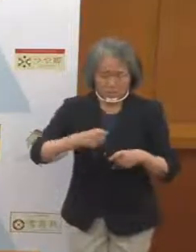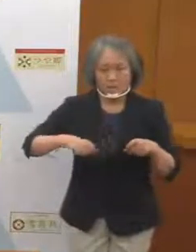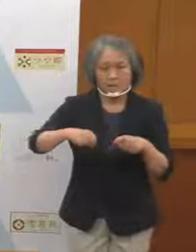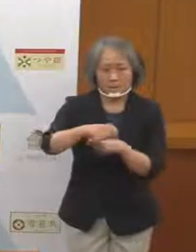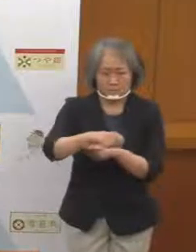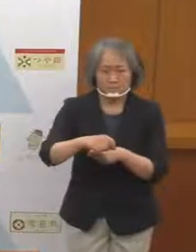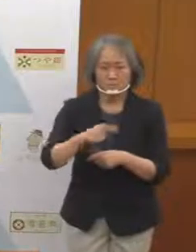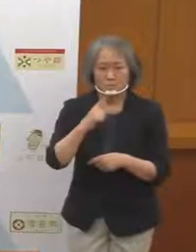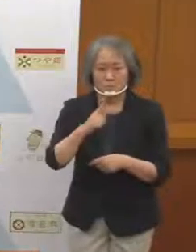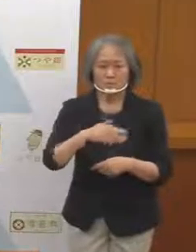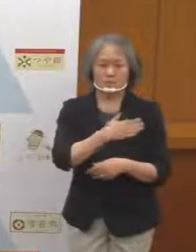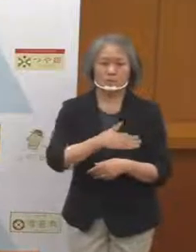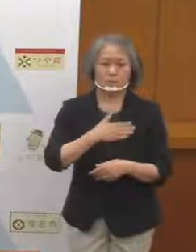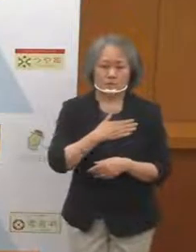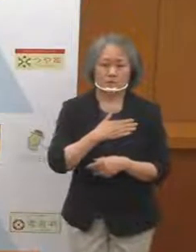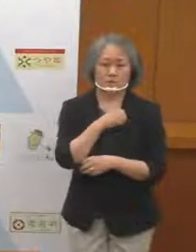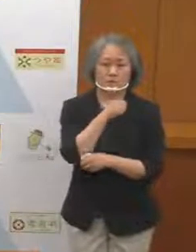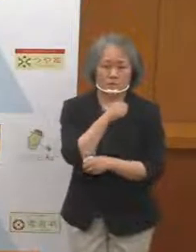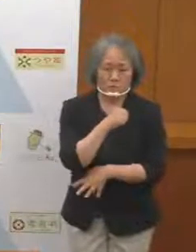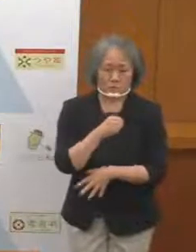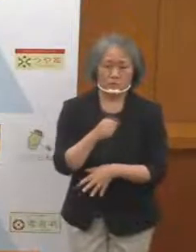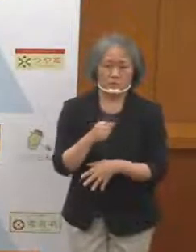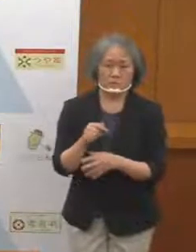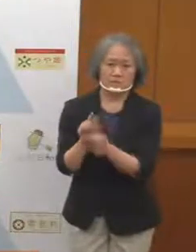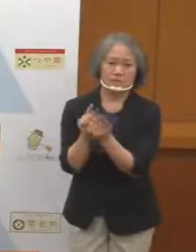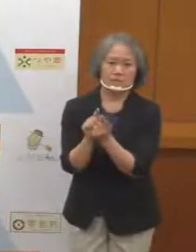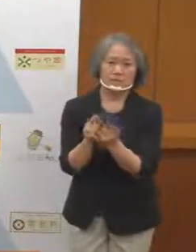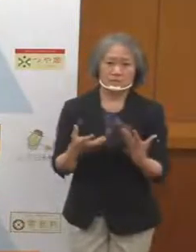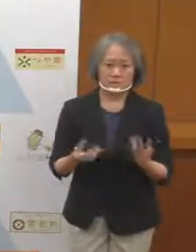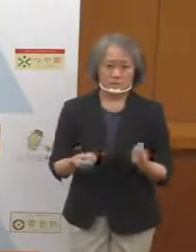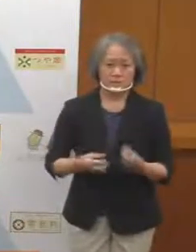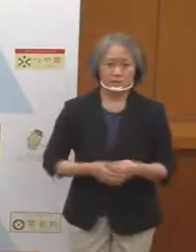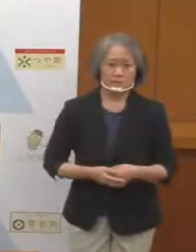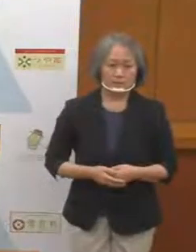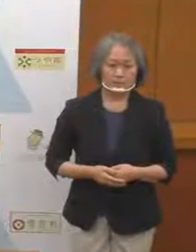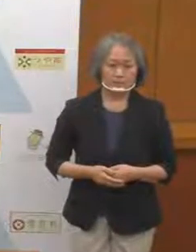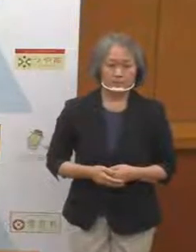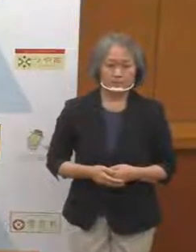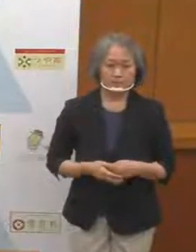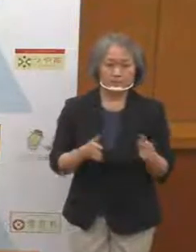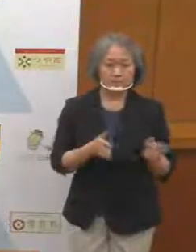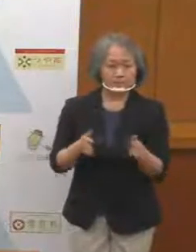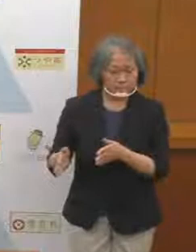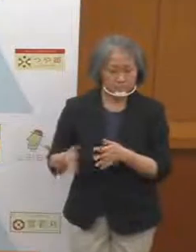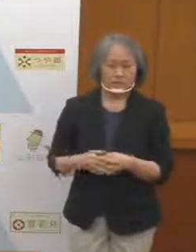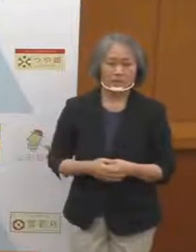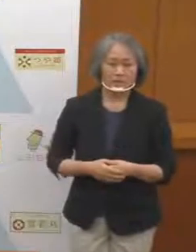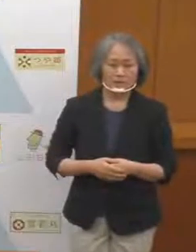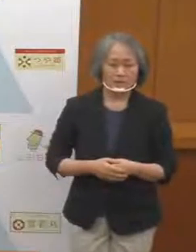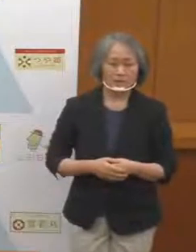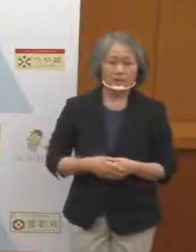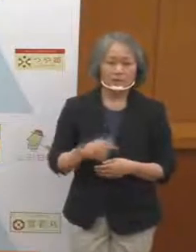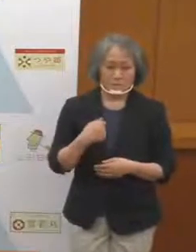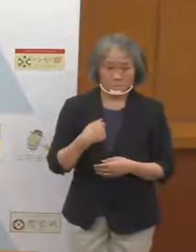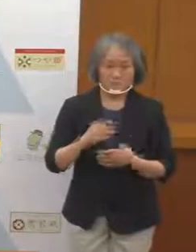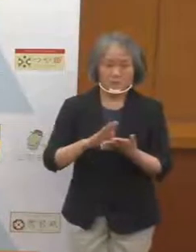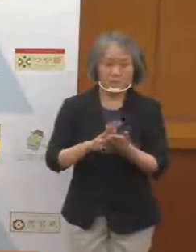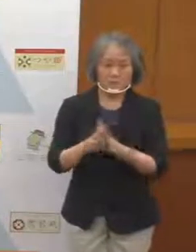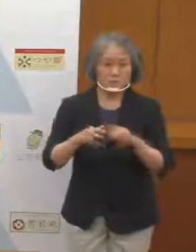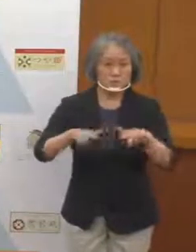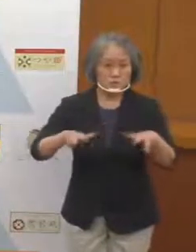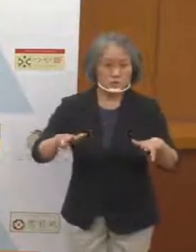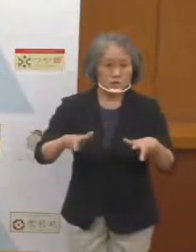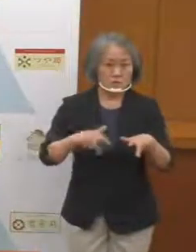信条のもと対応させていただいたところでございます一方で私はあの県行政のトップとして